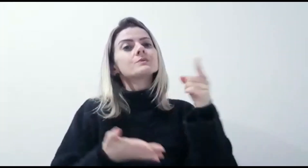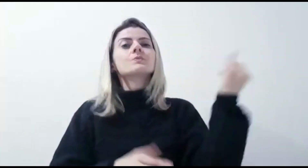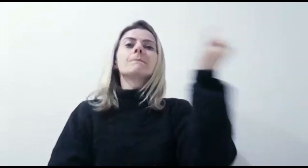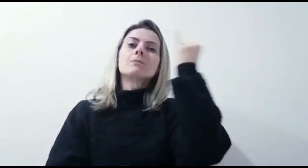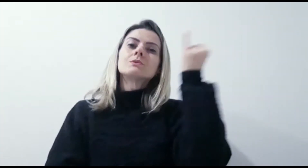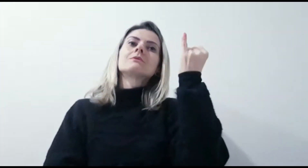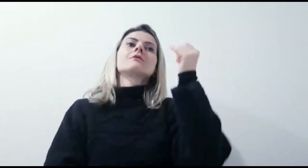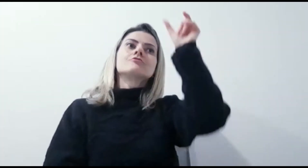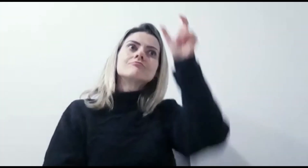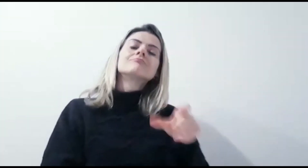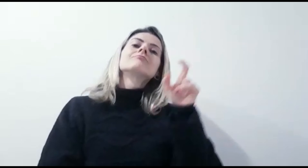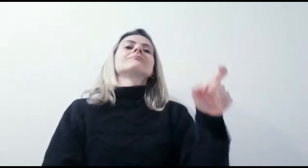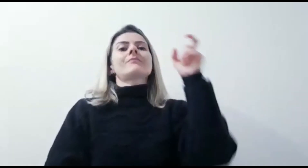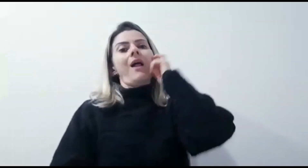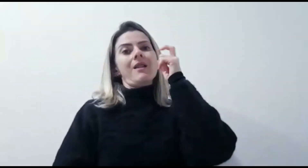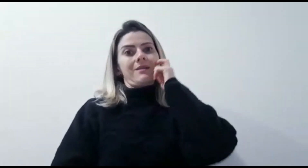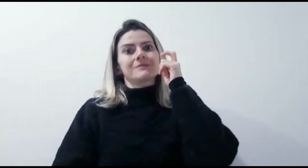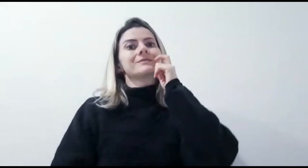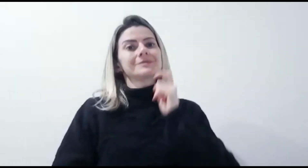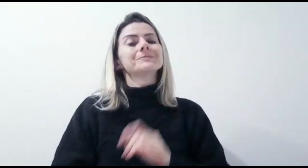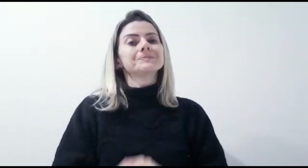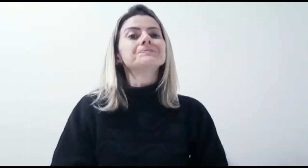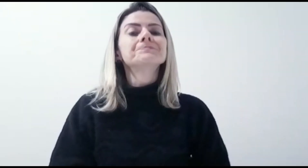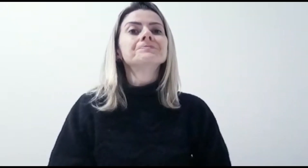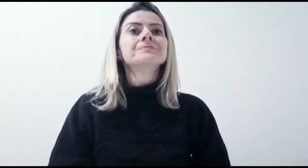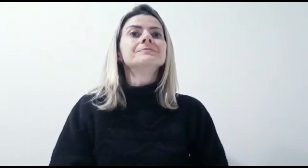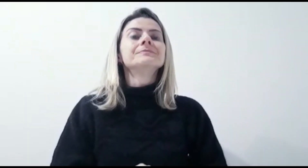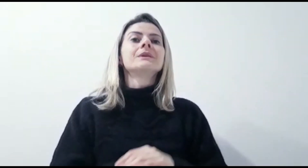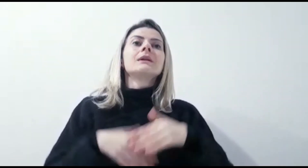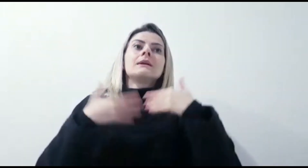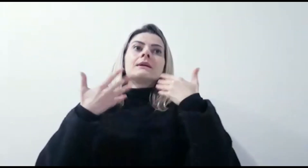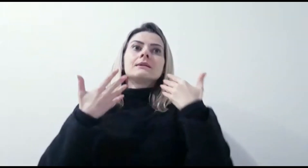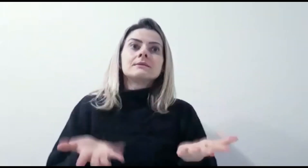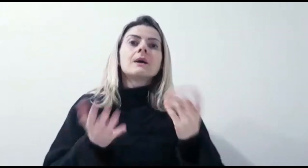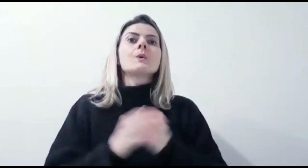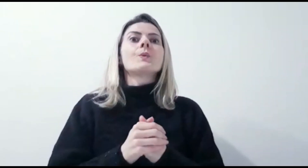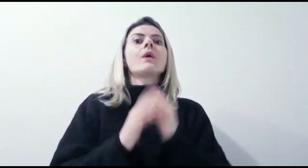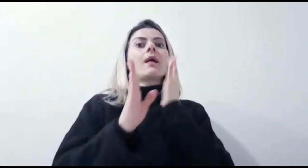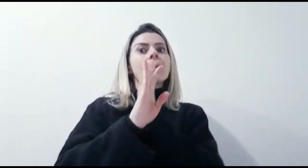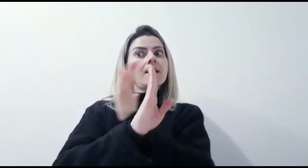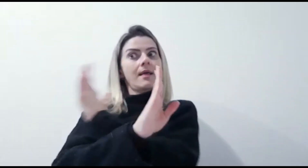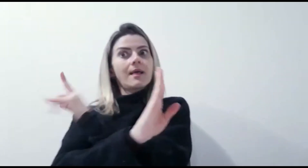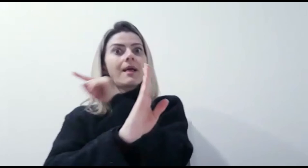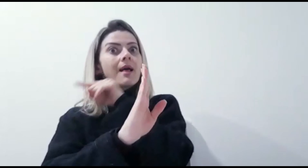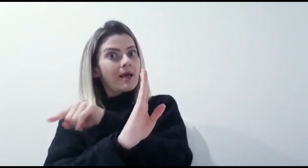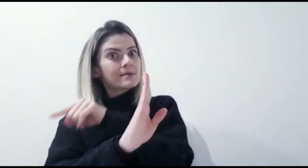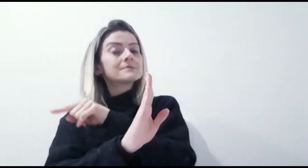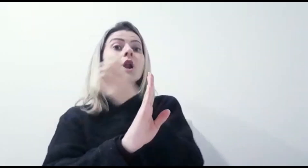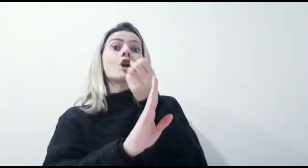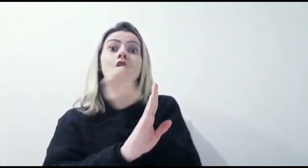a oportunidade que temos da reencarnação. Então, Kardec foi muito importante nesse processo da revelação espírita.